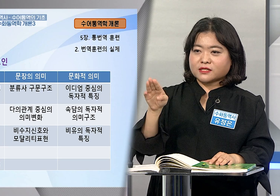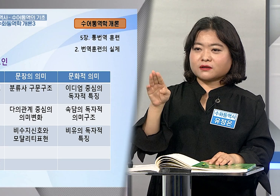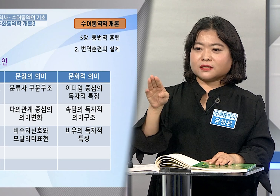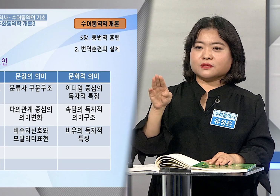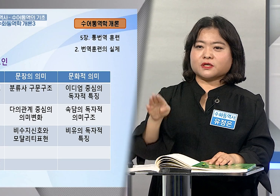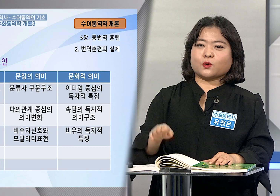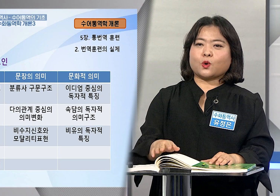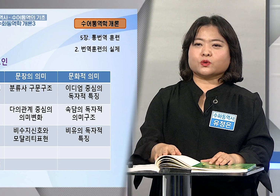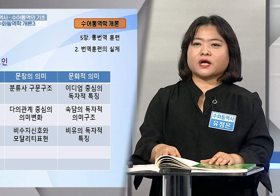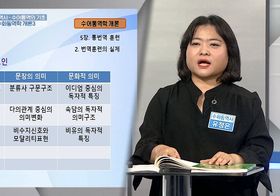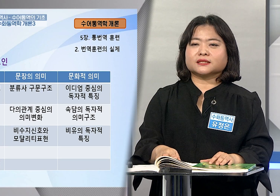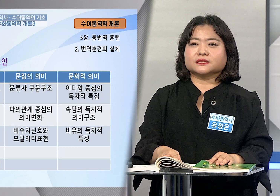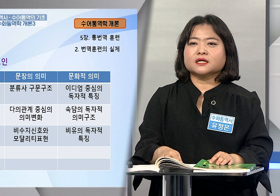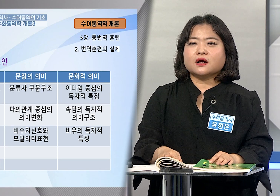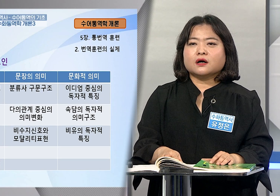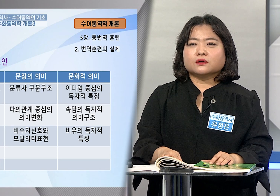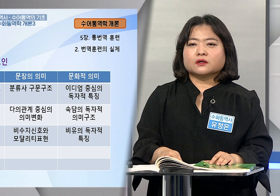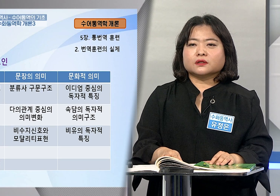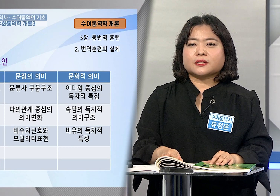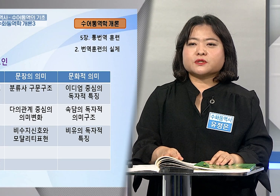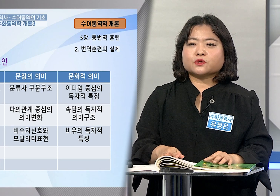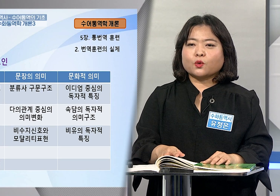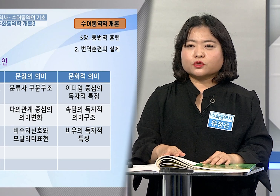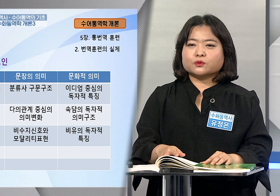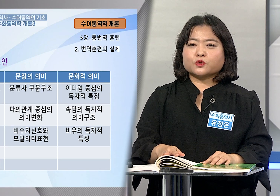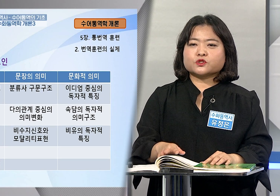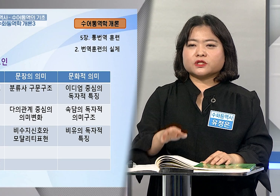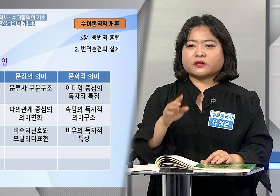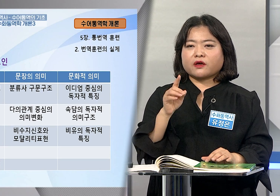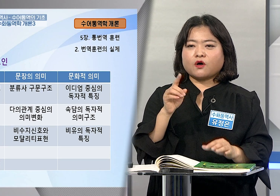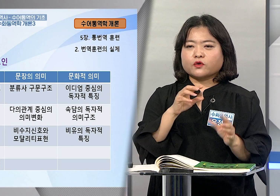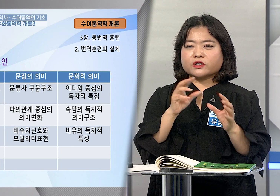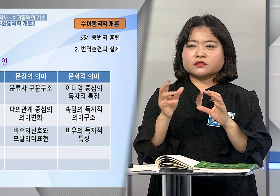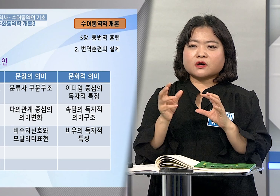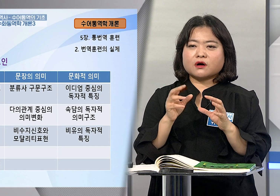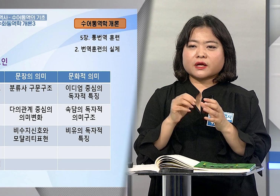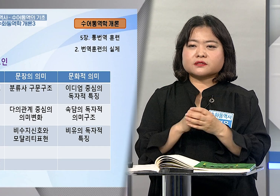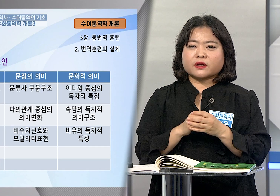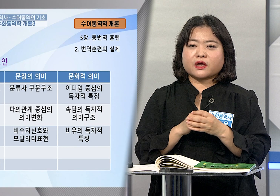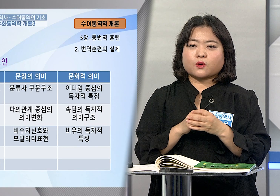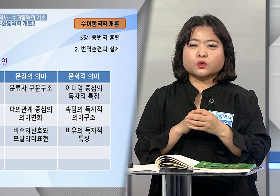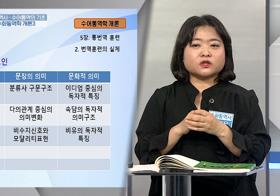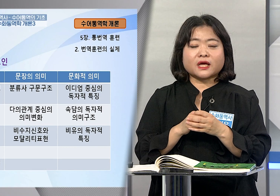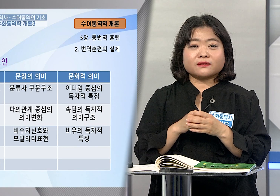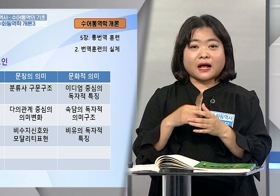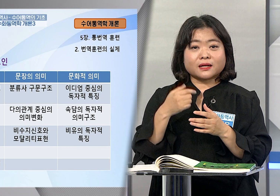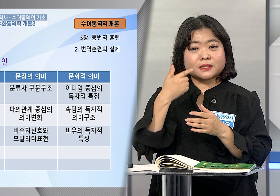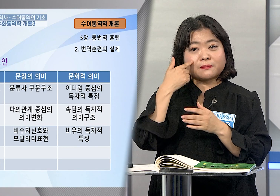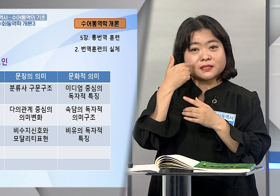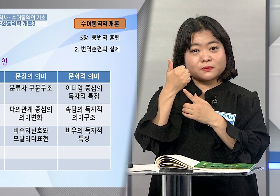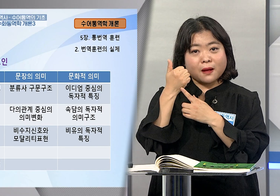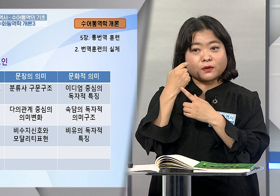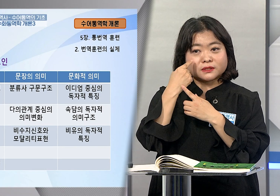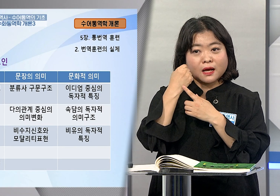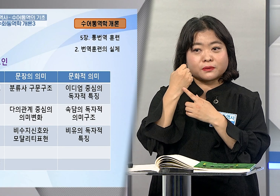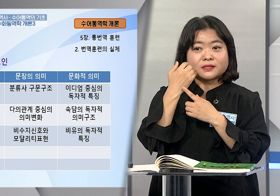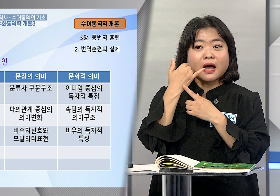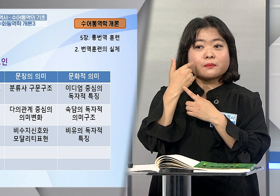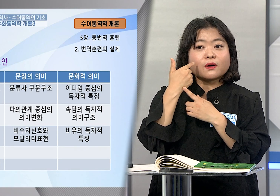문화적인 의미로 우리가 잠재적인 오류를 볼 수 있는데요. 어휘 형성에서의 고정이 안 되면 아까 제가 말씀한